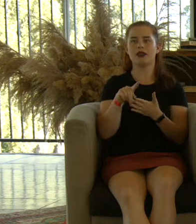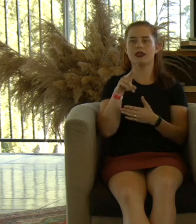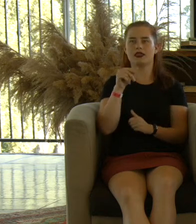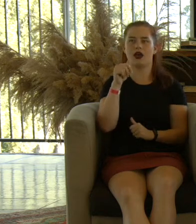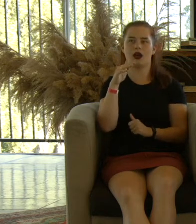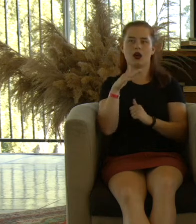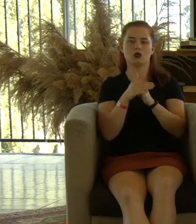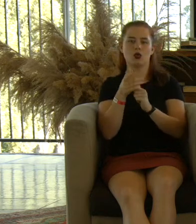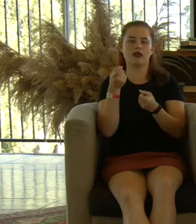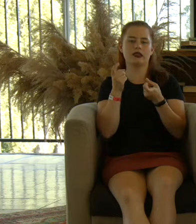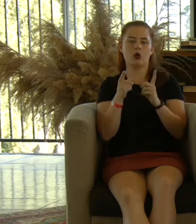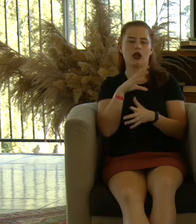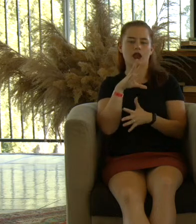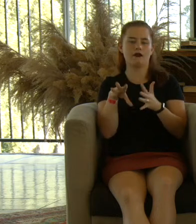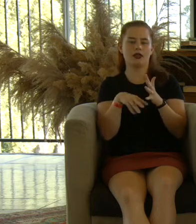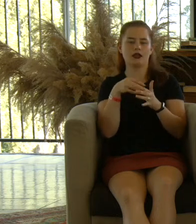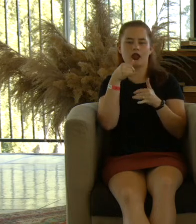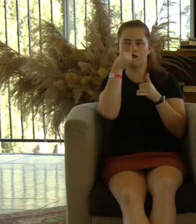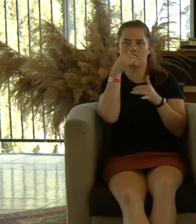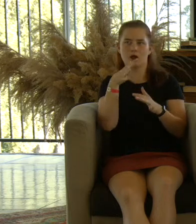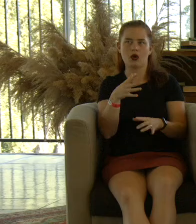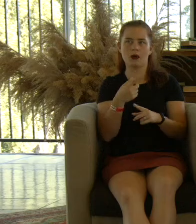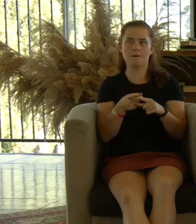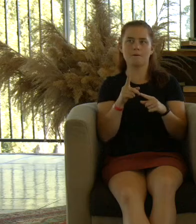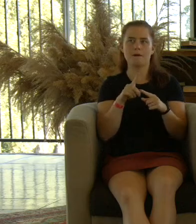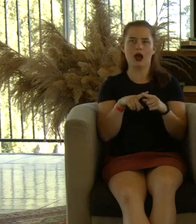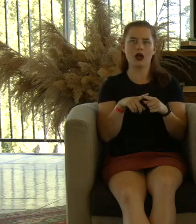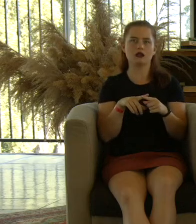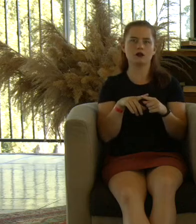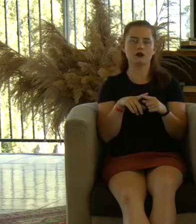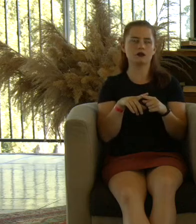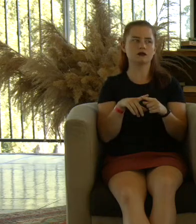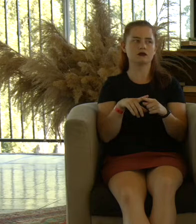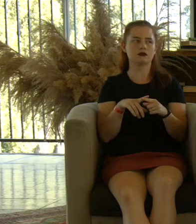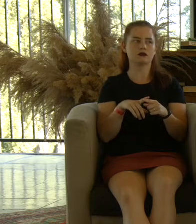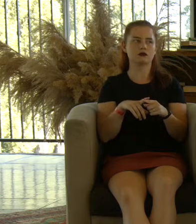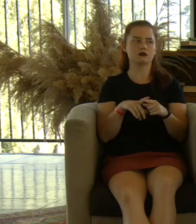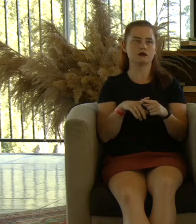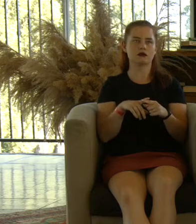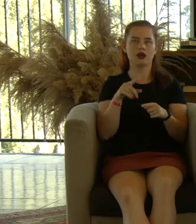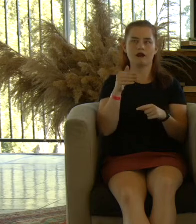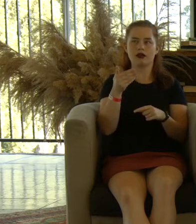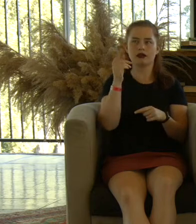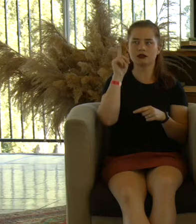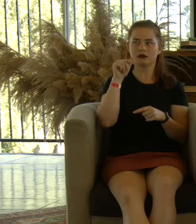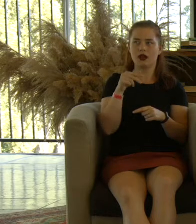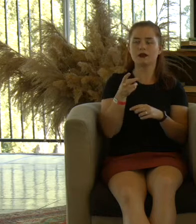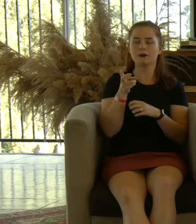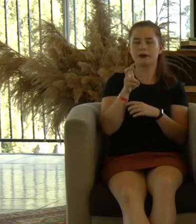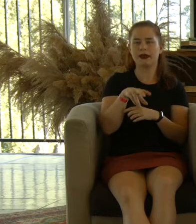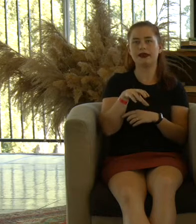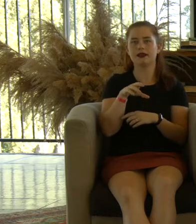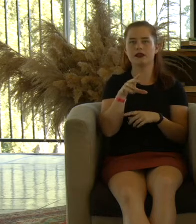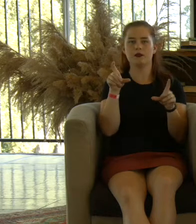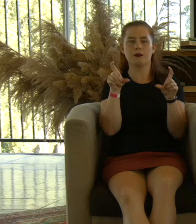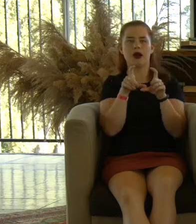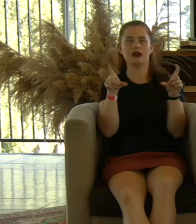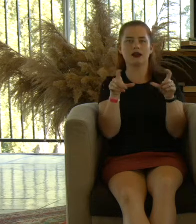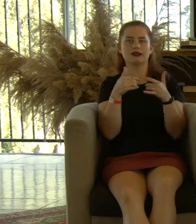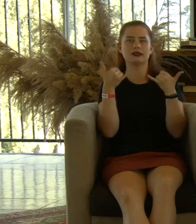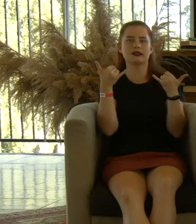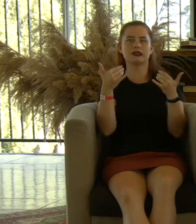турара и винограда не могут. Поэтому они идут там. Вы зайдите из интереса, посмотрите магазины